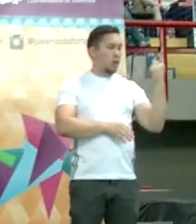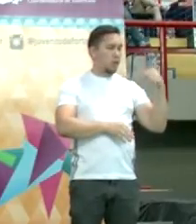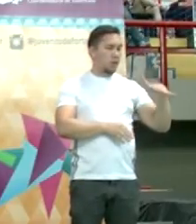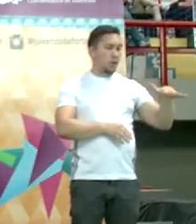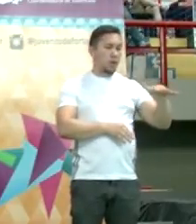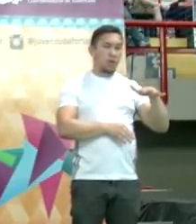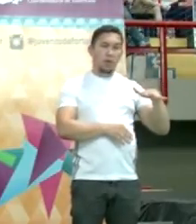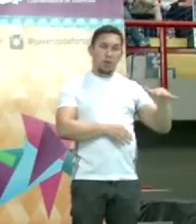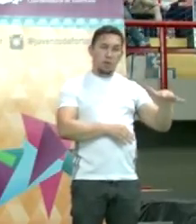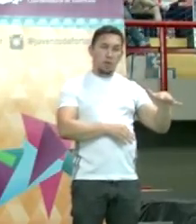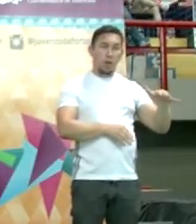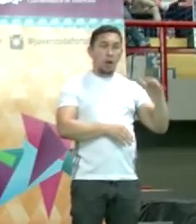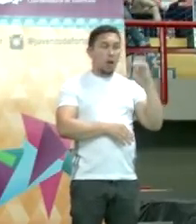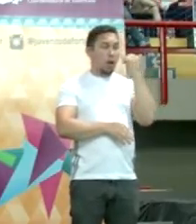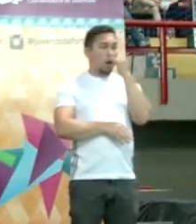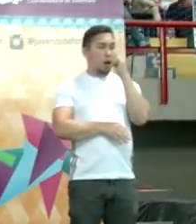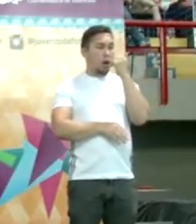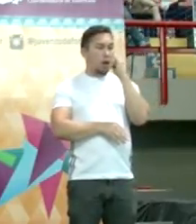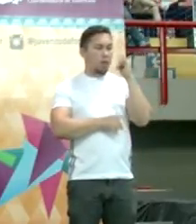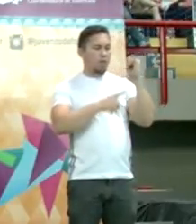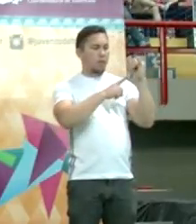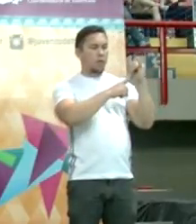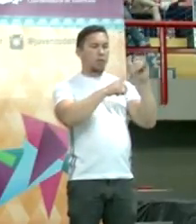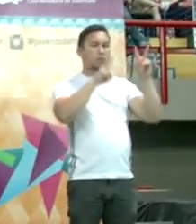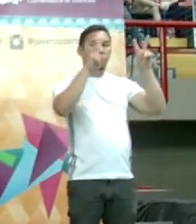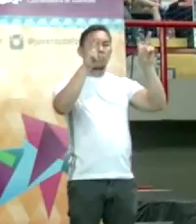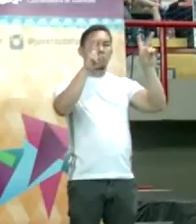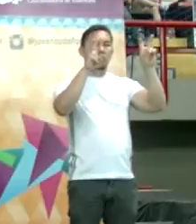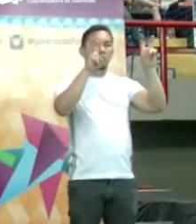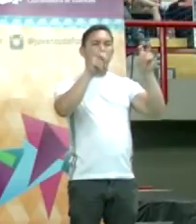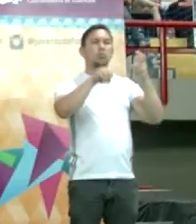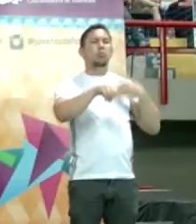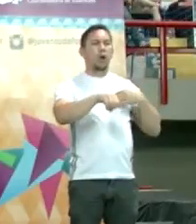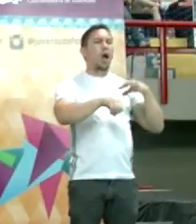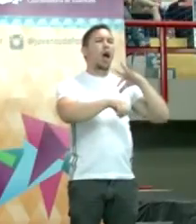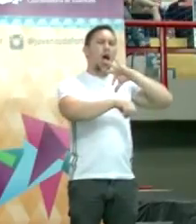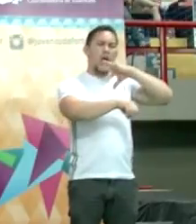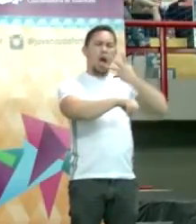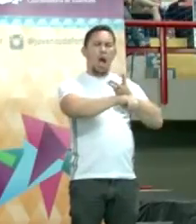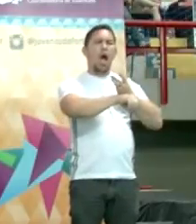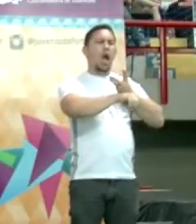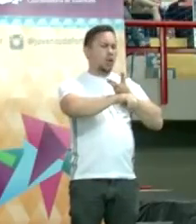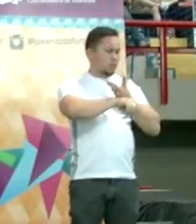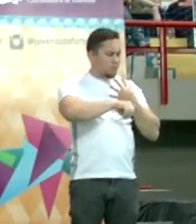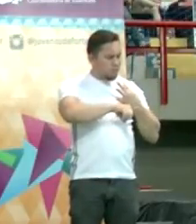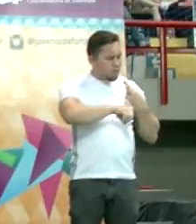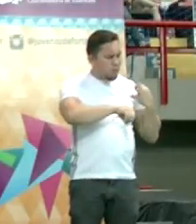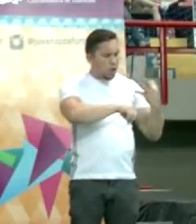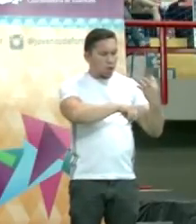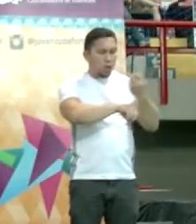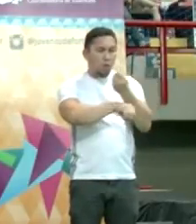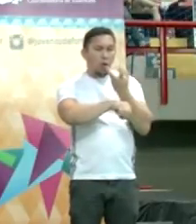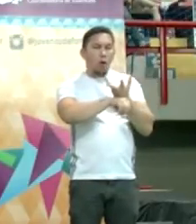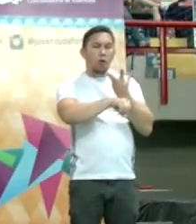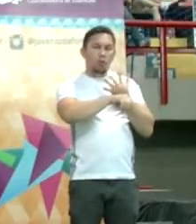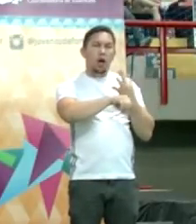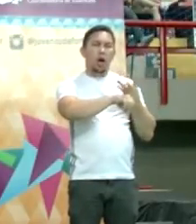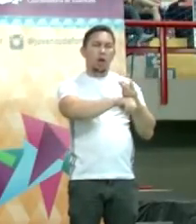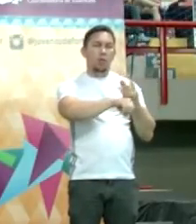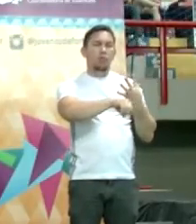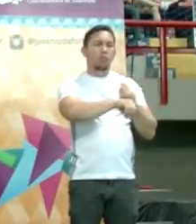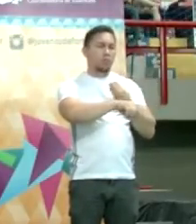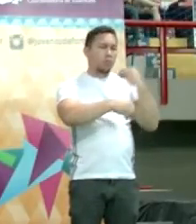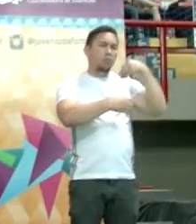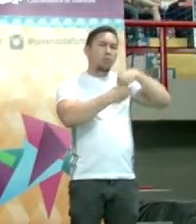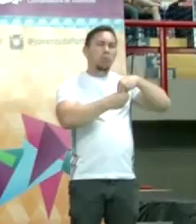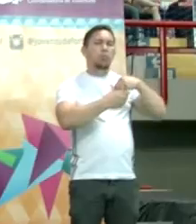geografia. A energia é um dos assuntos interdisciplinares mais importantes e mais exigidas na